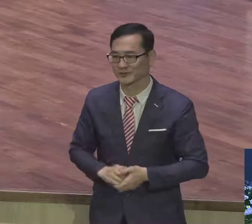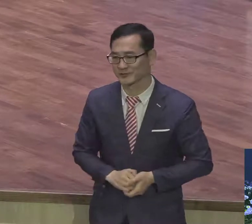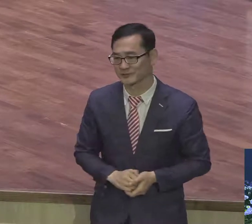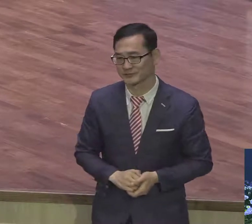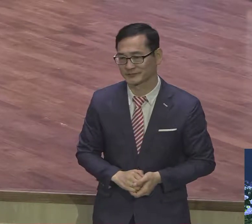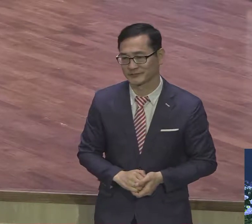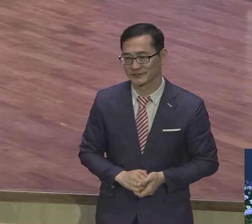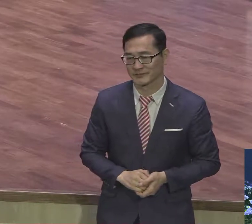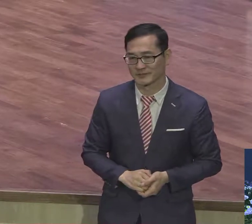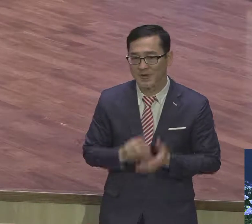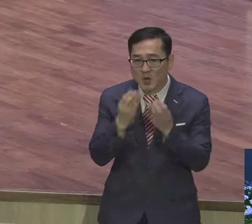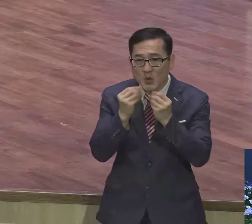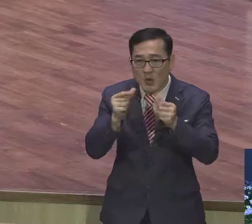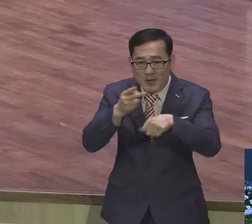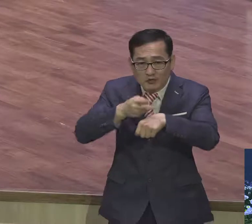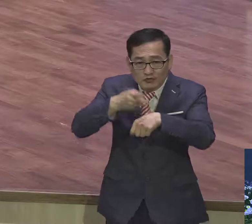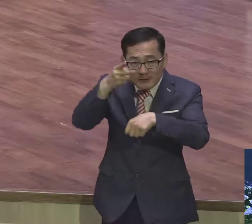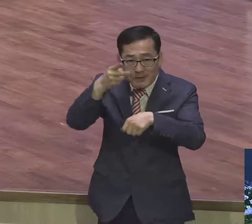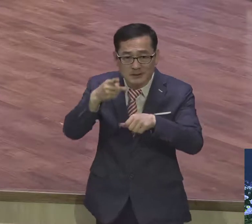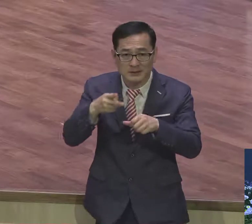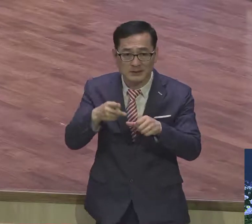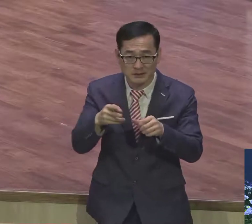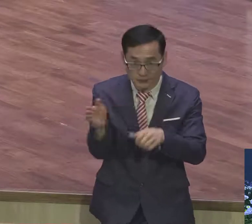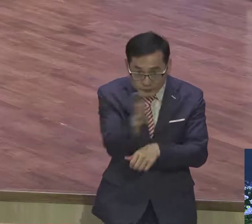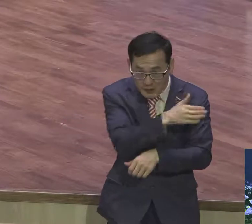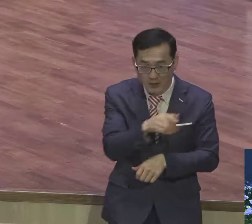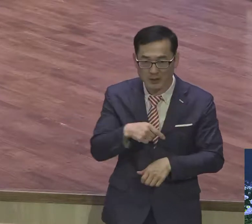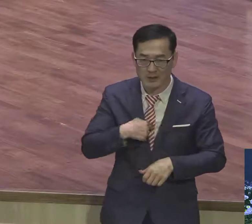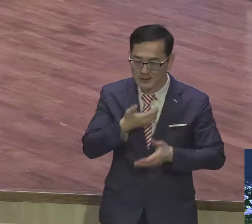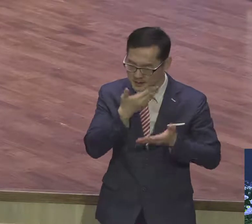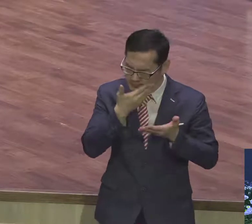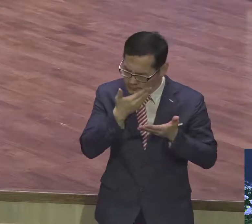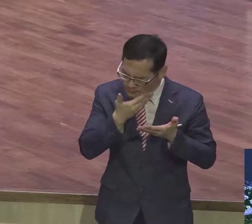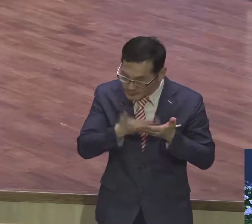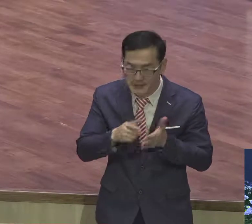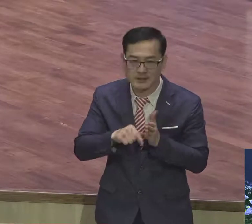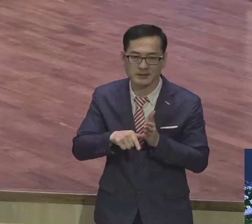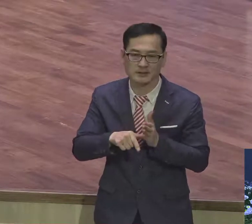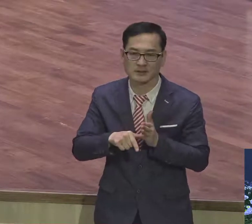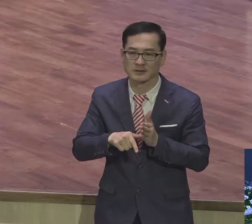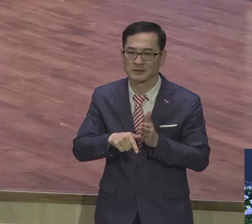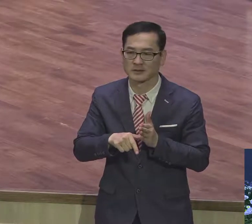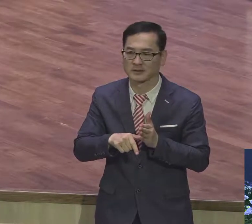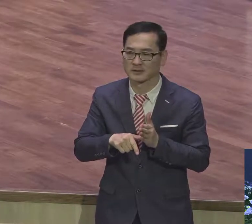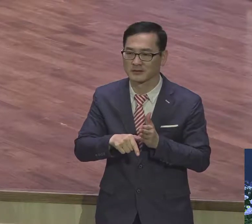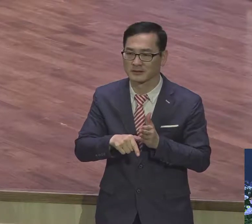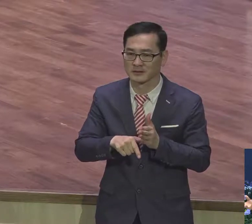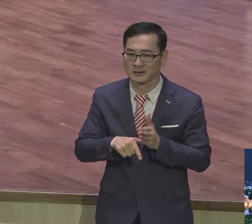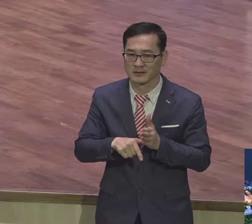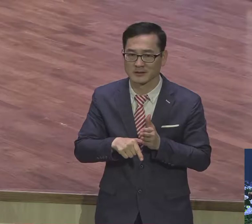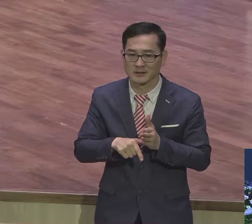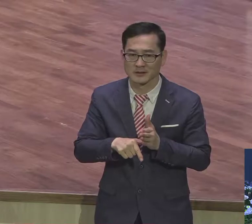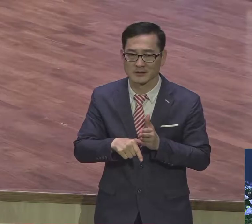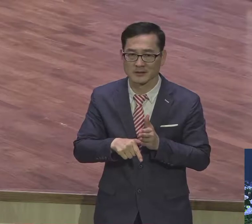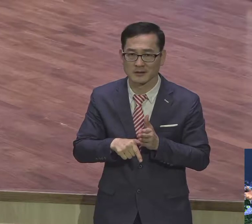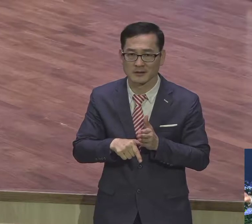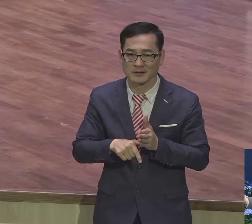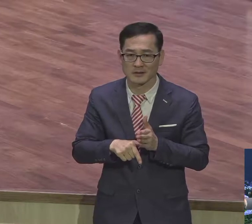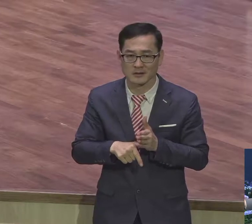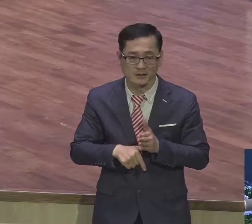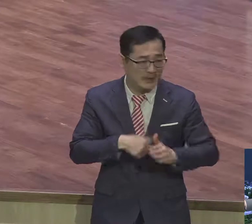얼마나 토요일 오후가 귀한 시간입니까? 그 시간이 내가 하고 싶은 게 얼마나 많은